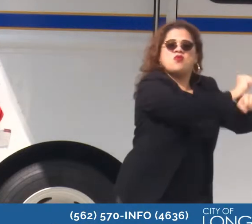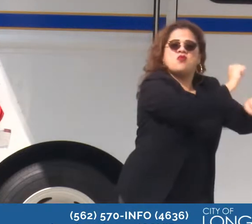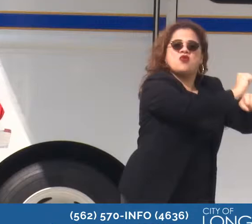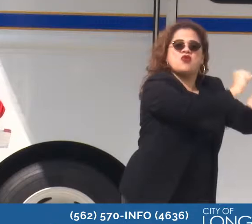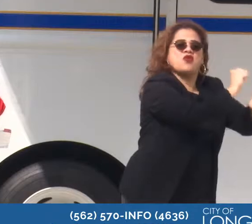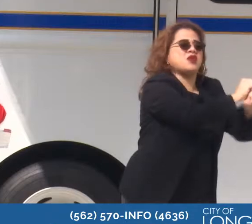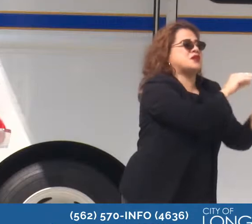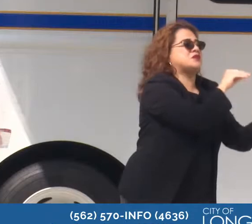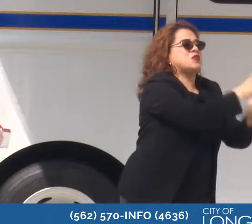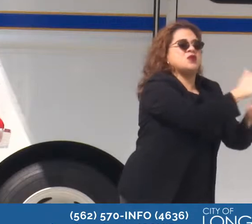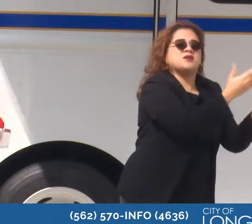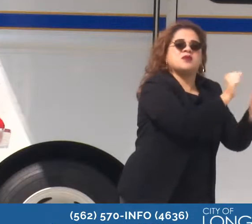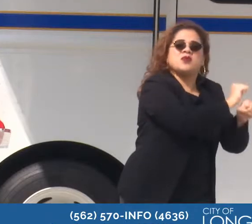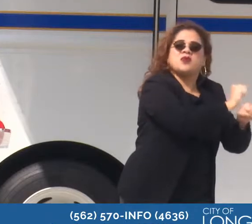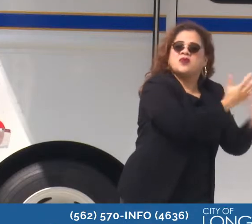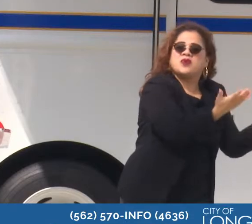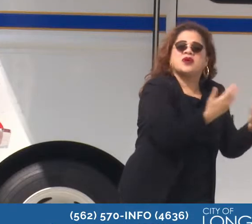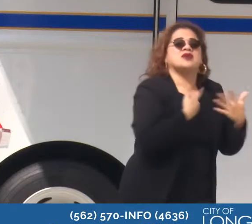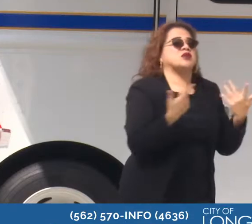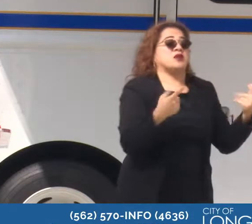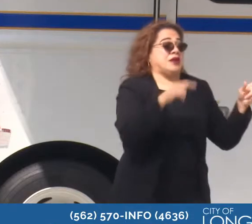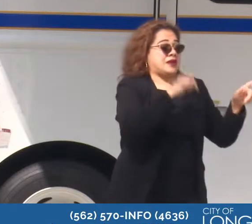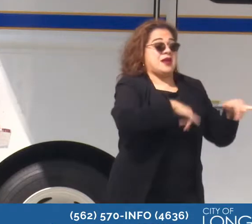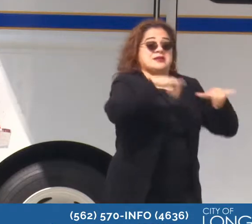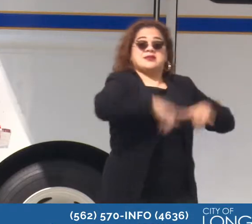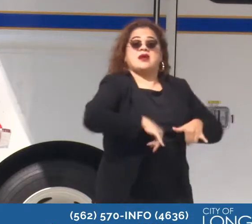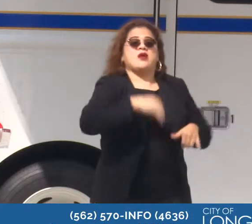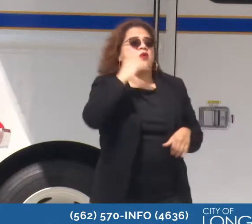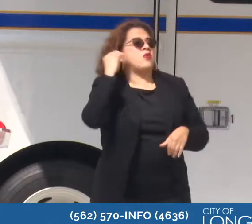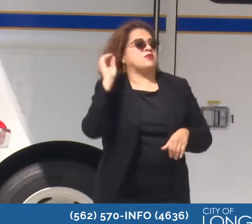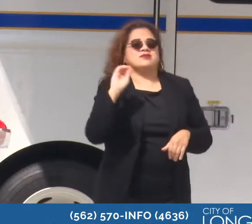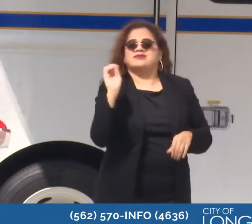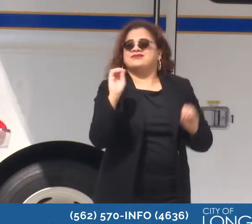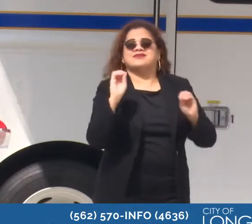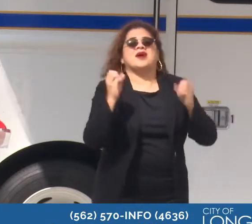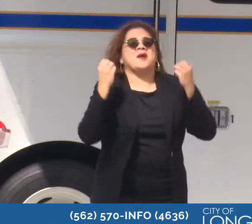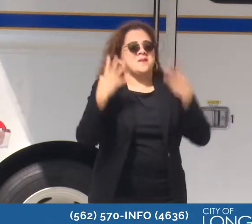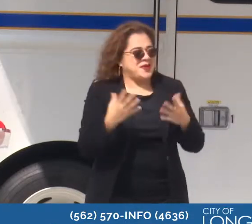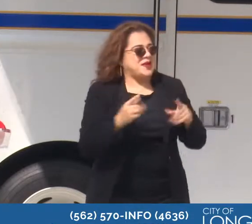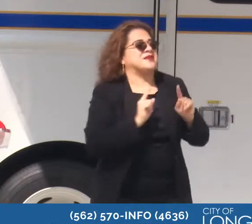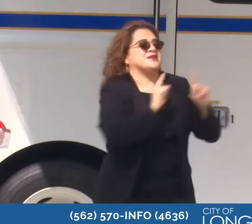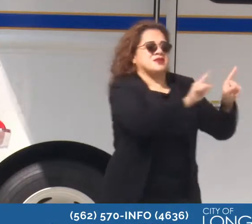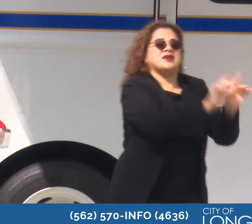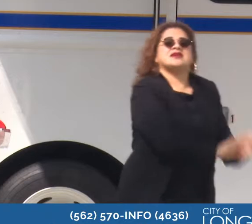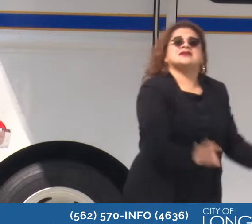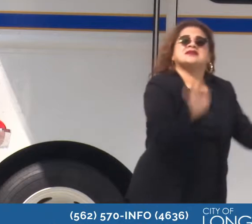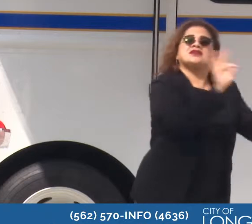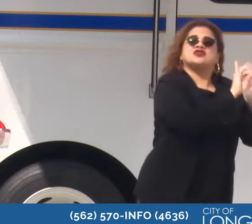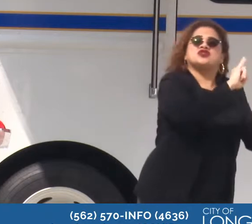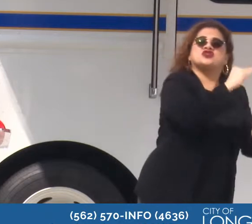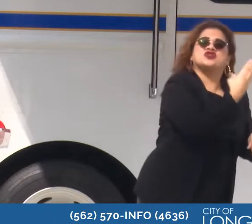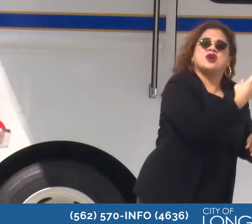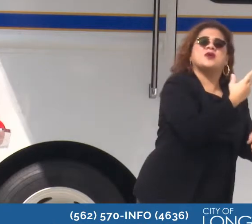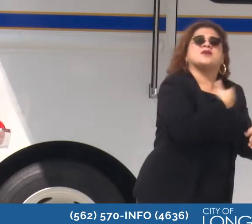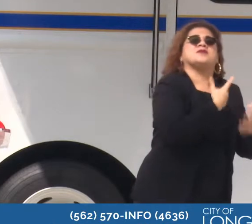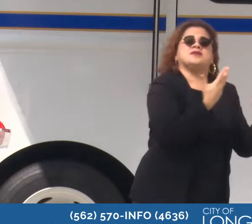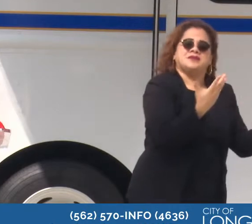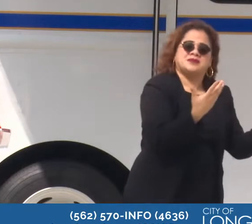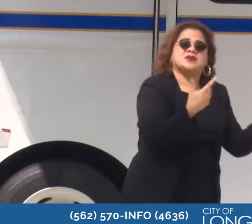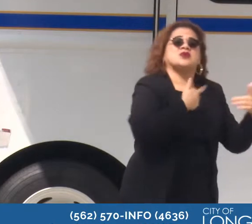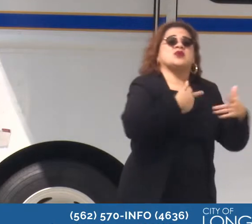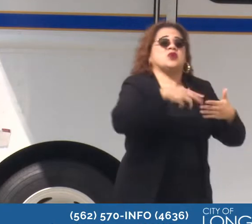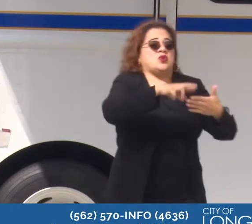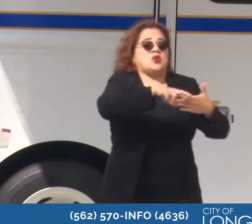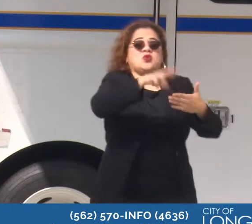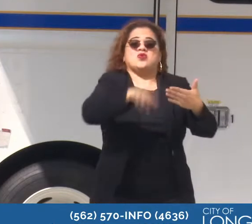casa. Son estos trabajadores esenciales y que debemos cuidarlos. De este resultado, nosotros